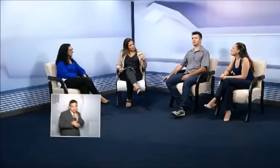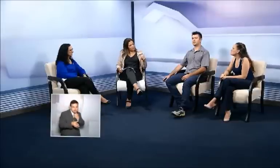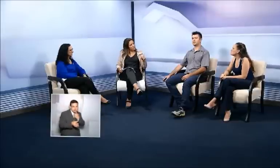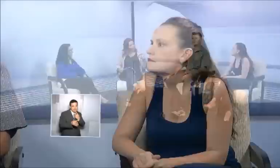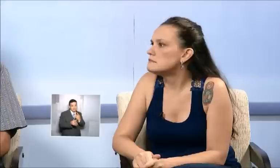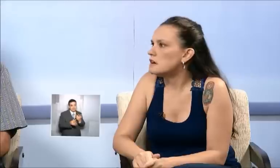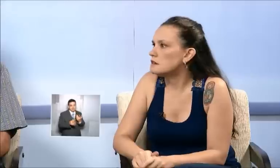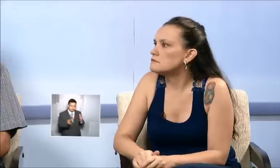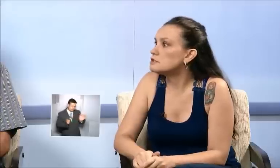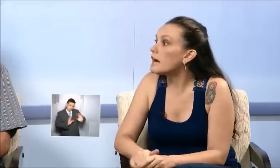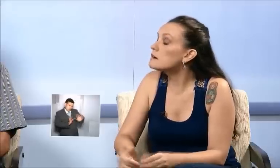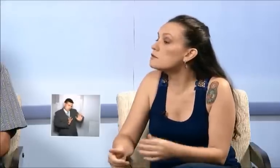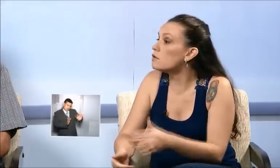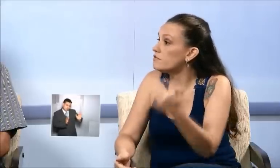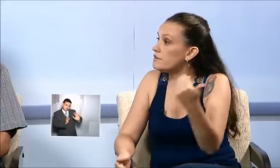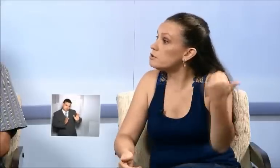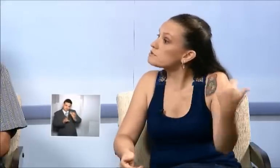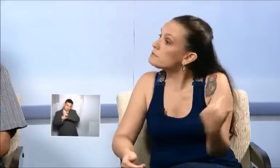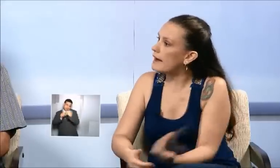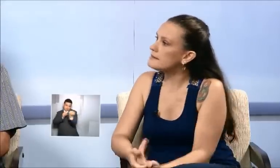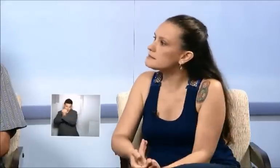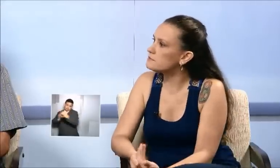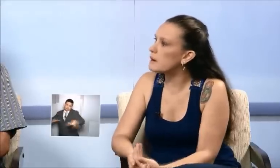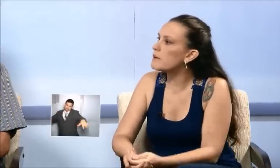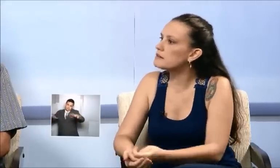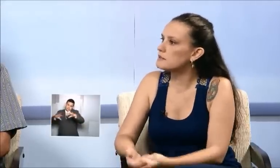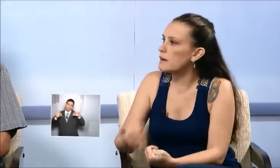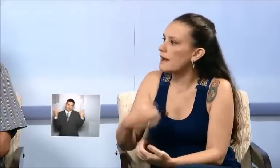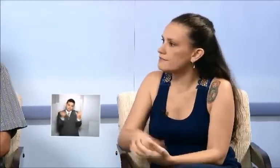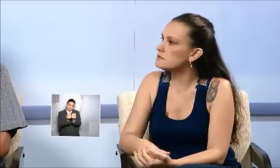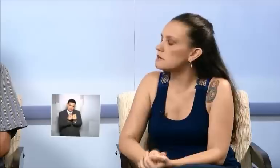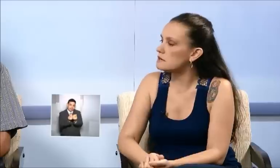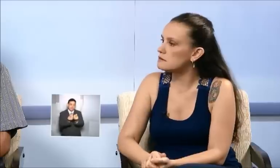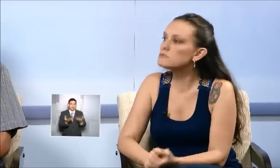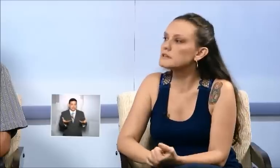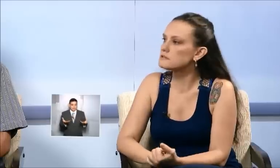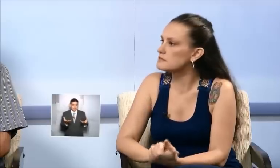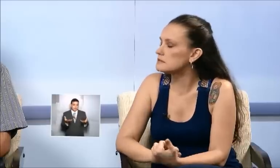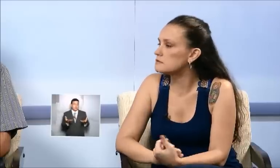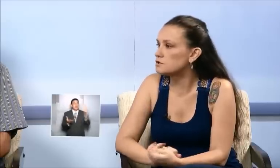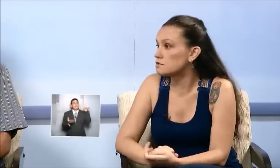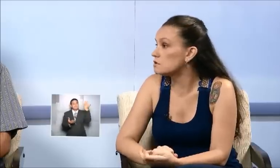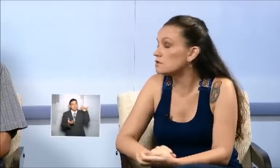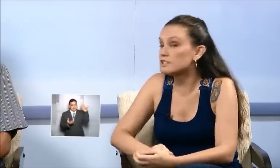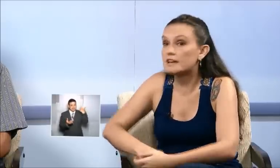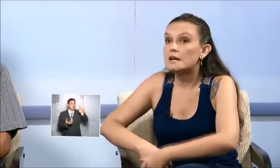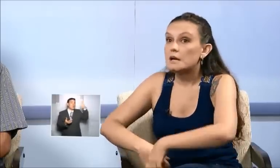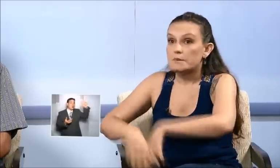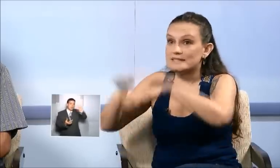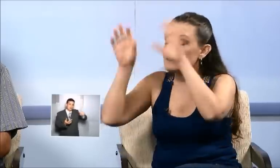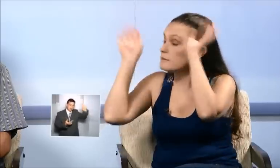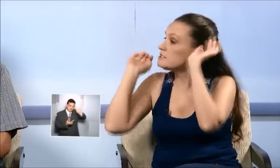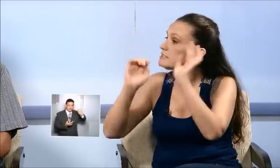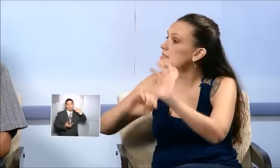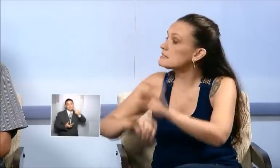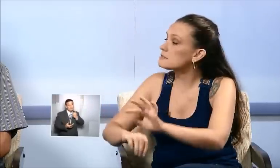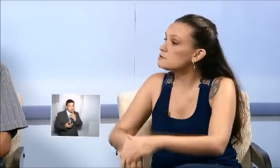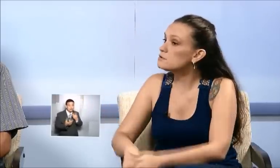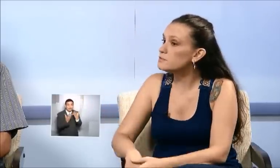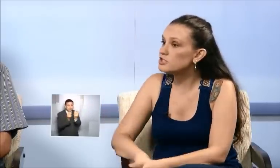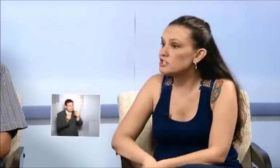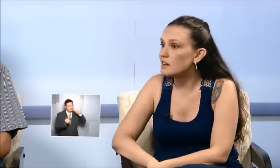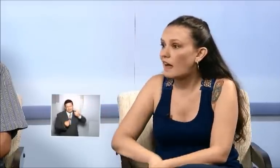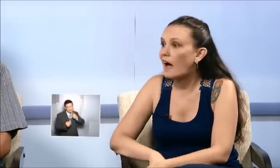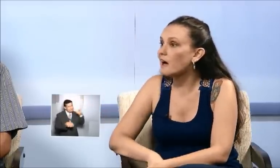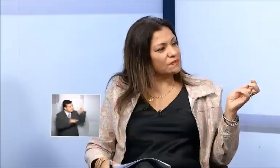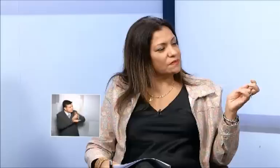têm? Não. Já convivi muito mais. Teve uma época que eu trabalhava numa outra associação de surdos, onde passava mais de 70 surdos